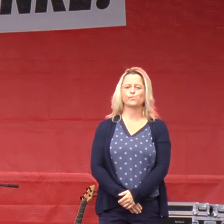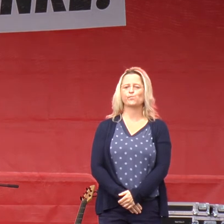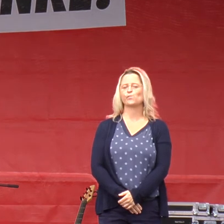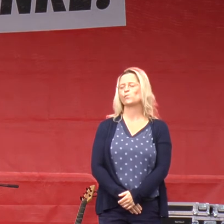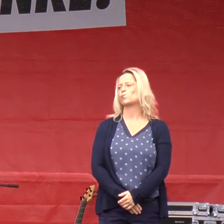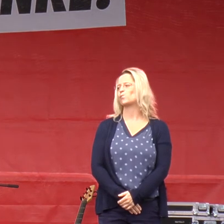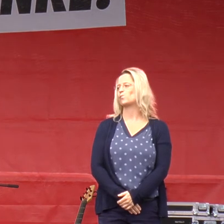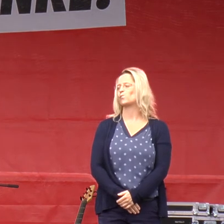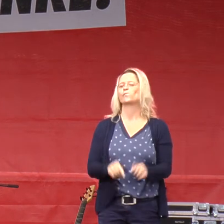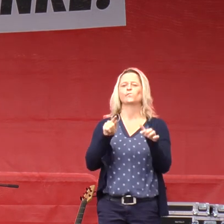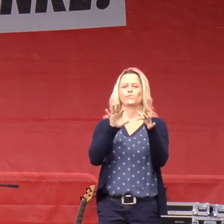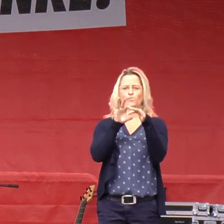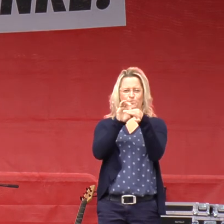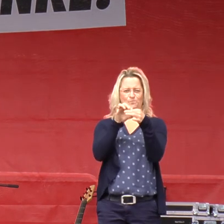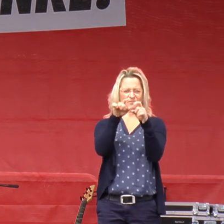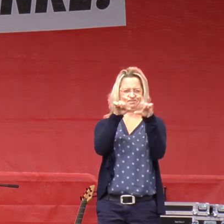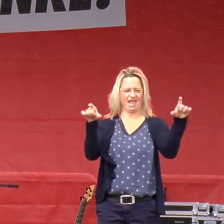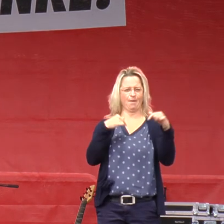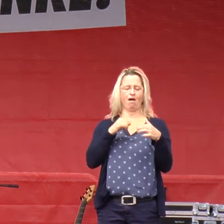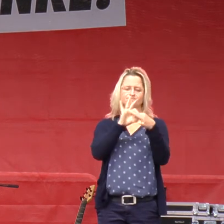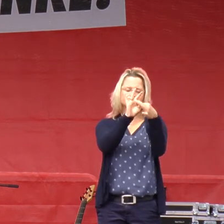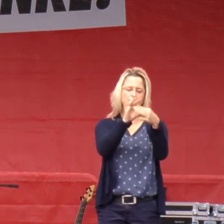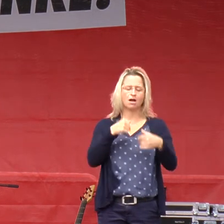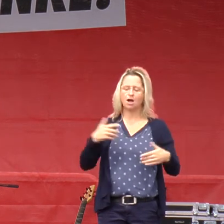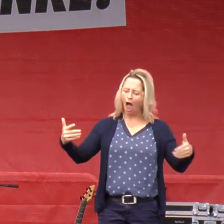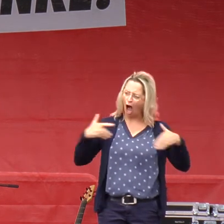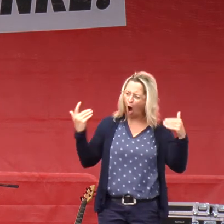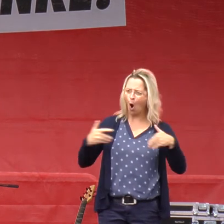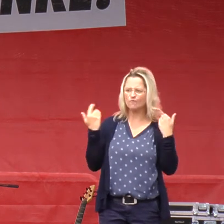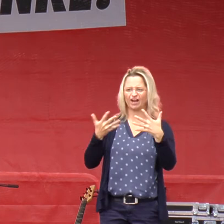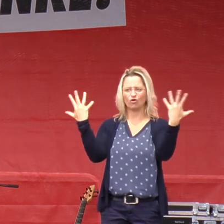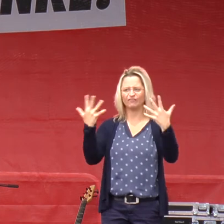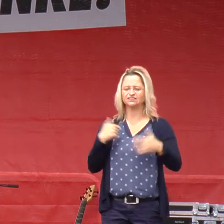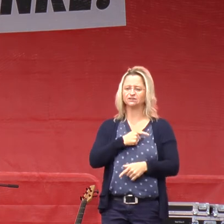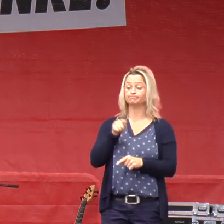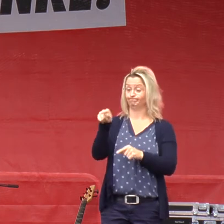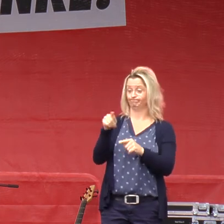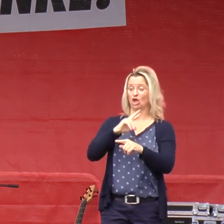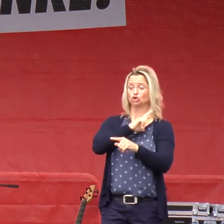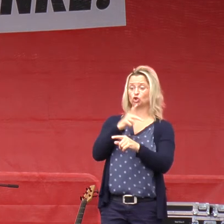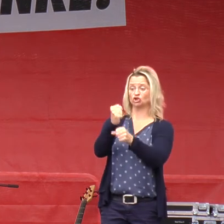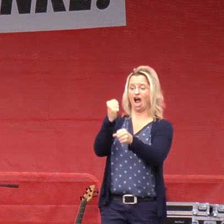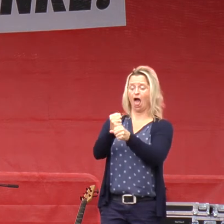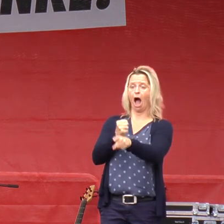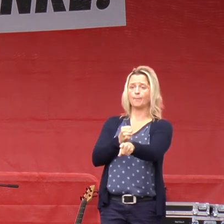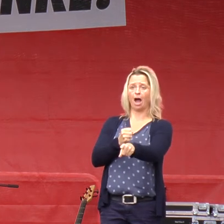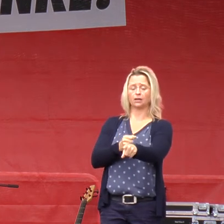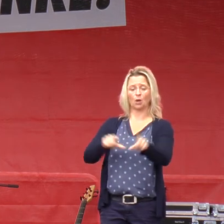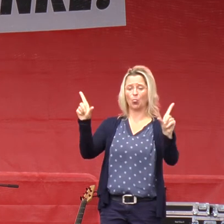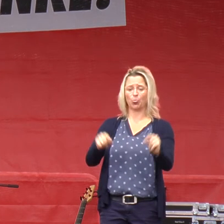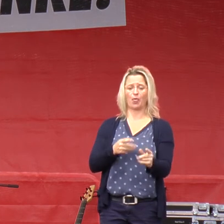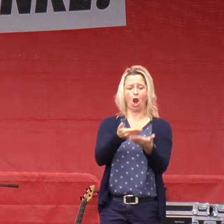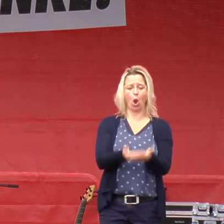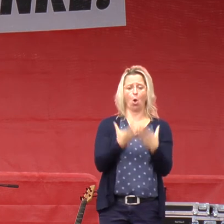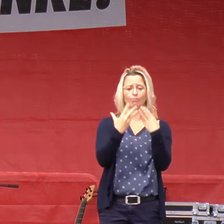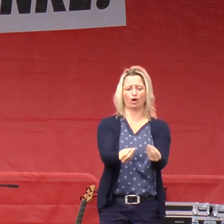Und was mich in diesem Zusammenhang unsäglich aufregt, ist, dass soziale Arbeit in unserem Land so schlecht